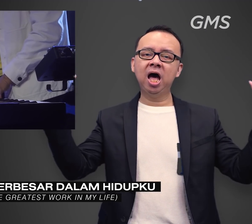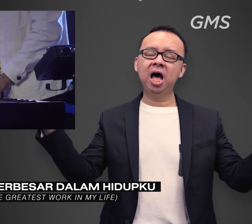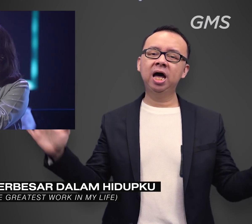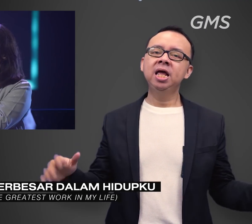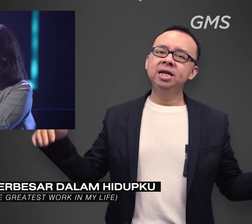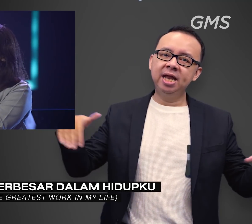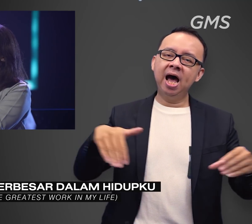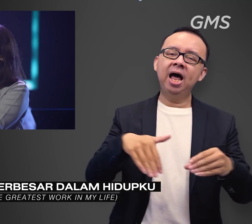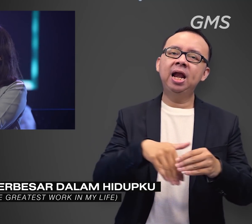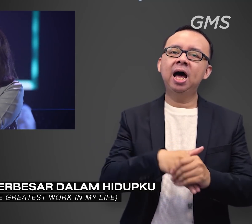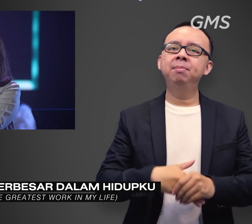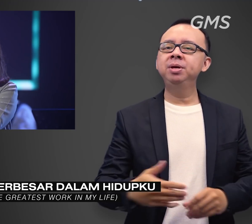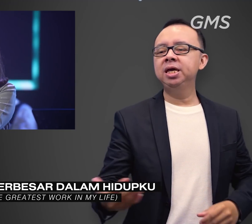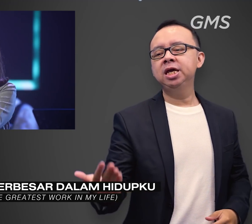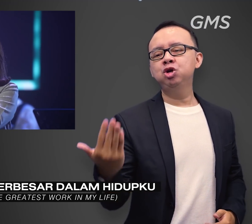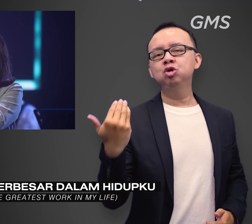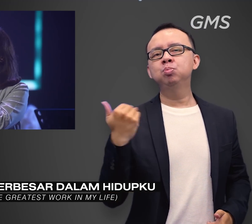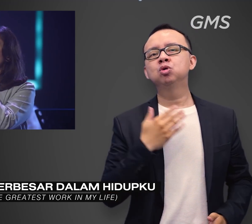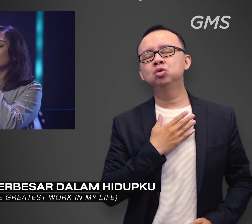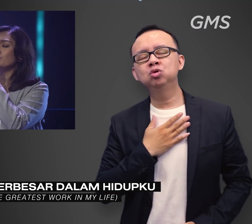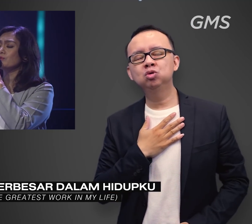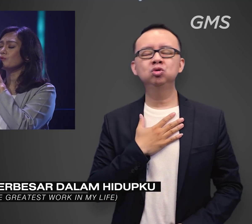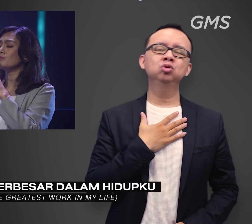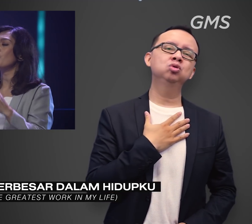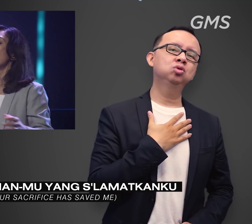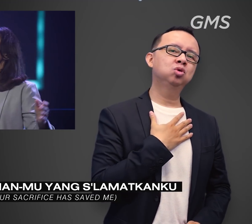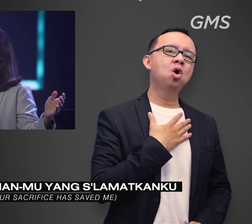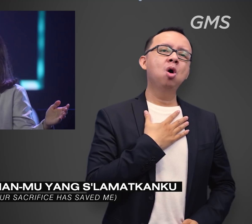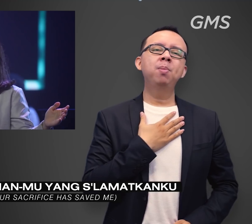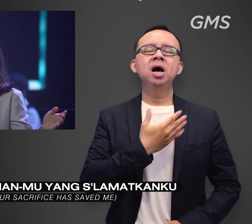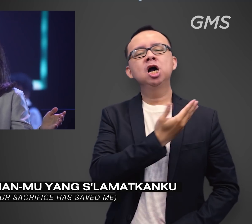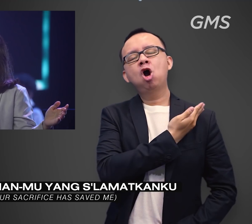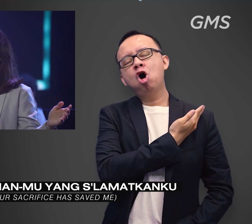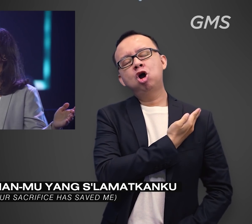terbesar dalam hidupku,